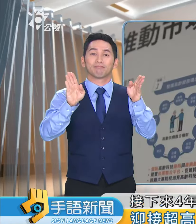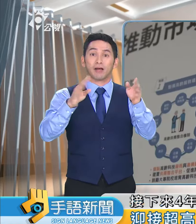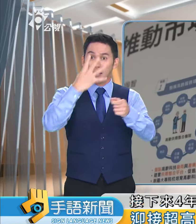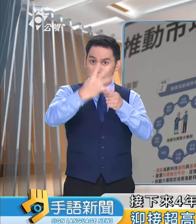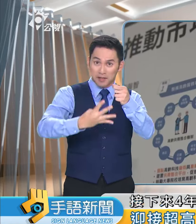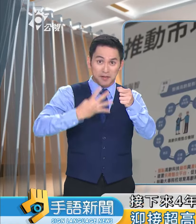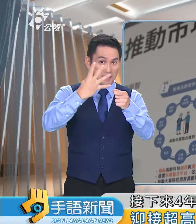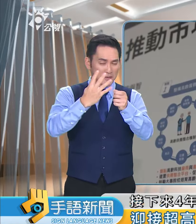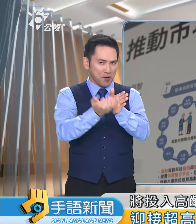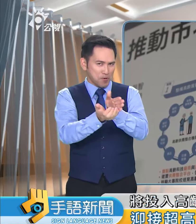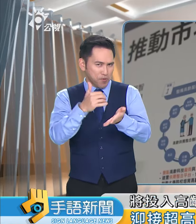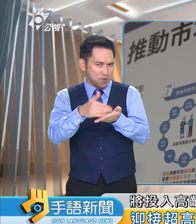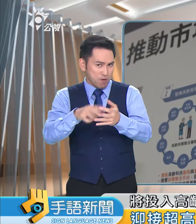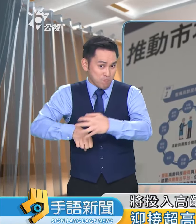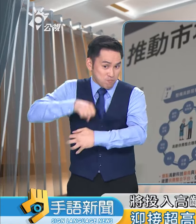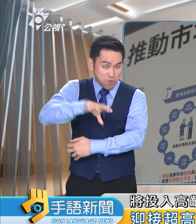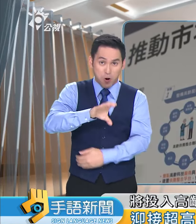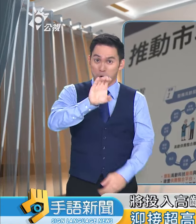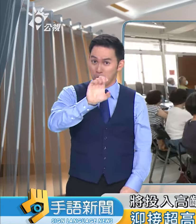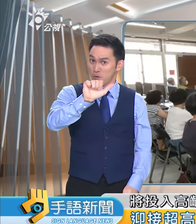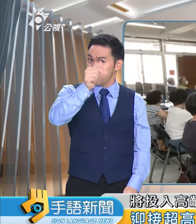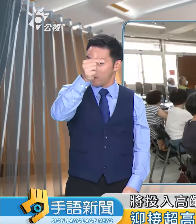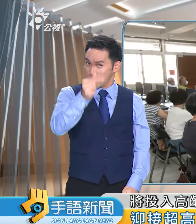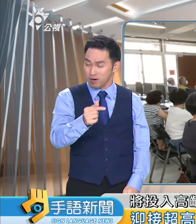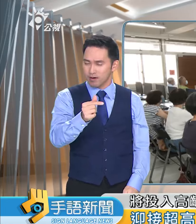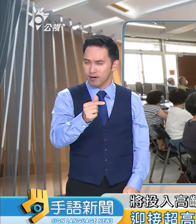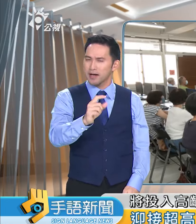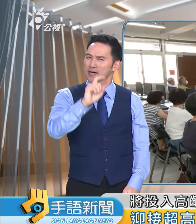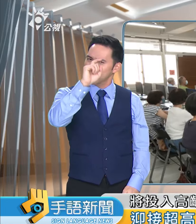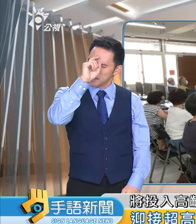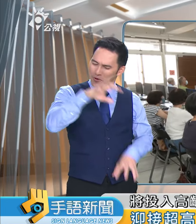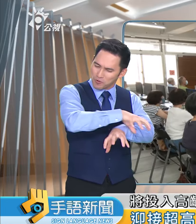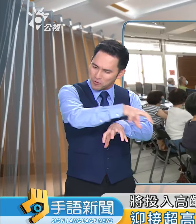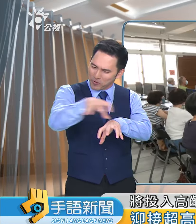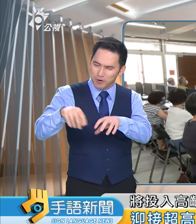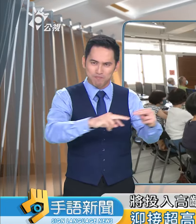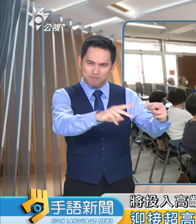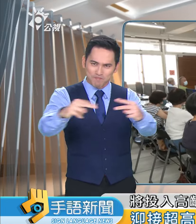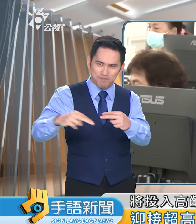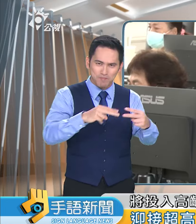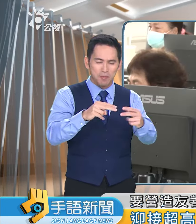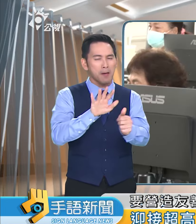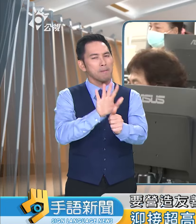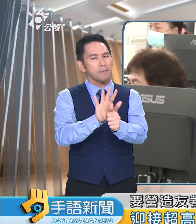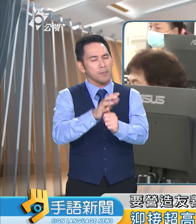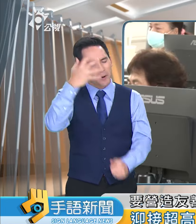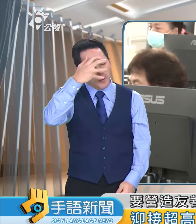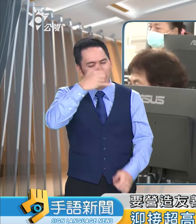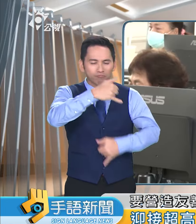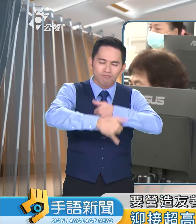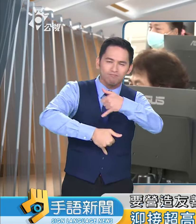4年要投入高龄相关科技预算约95亿元，要营造友善高龄者的环